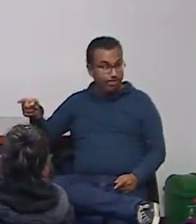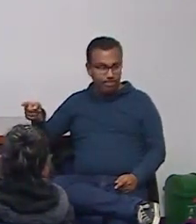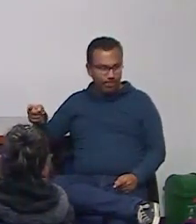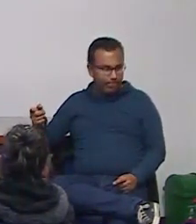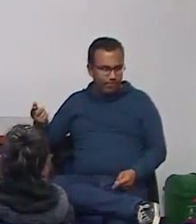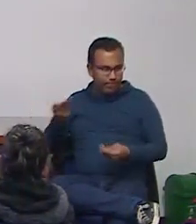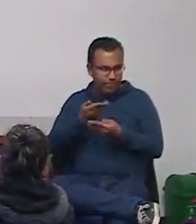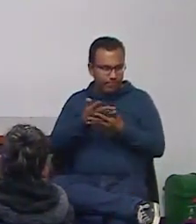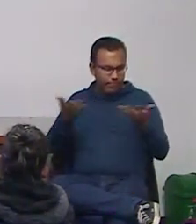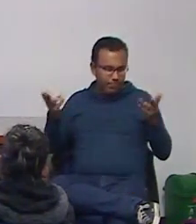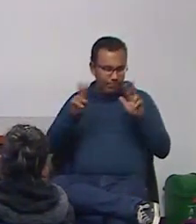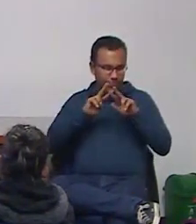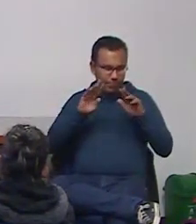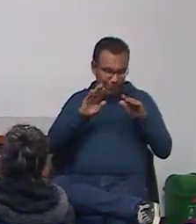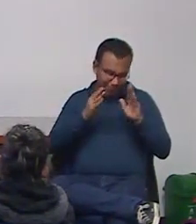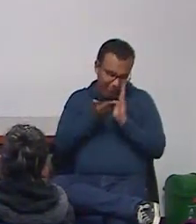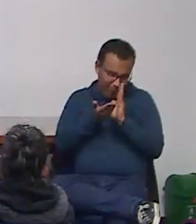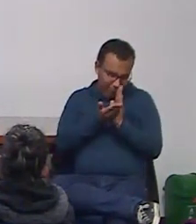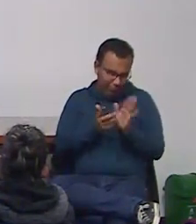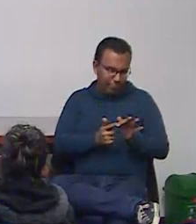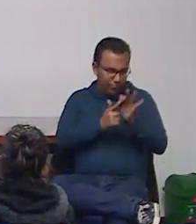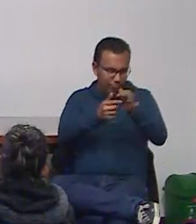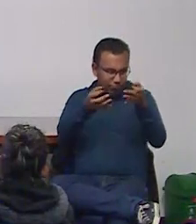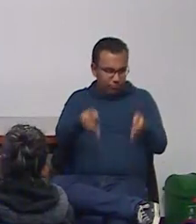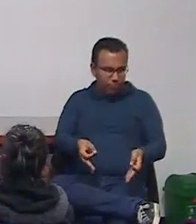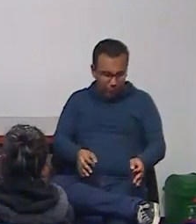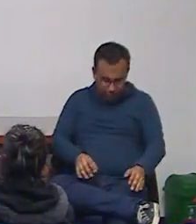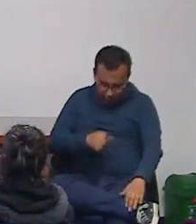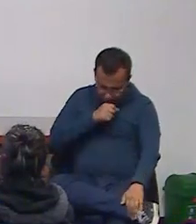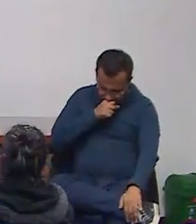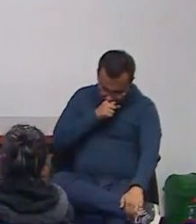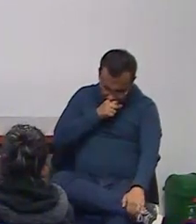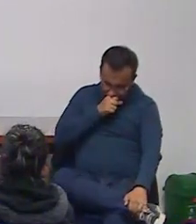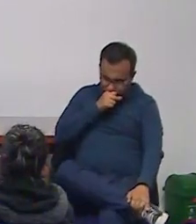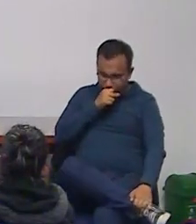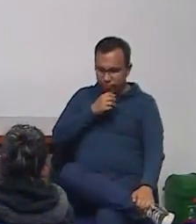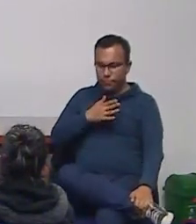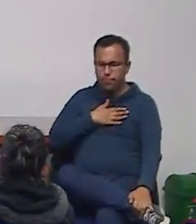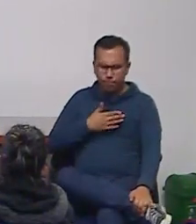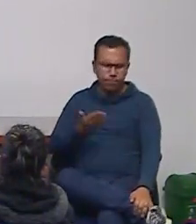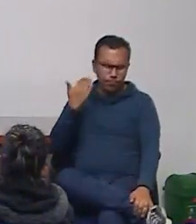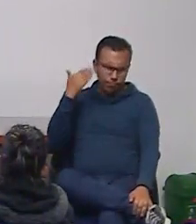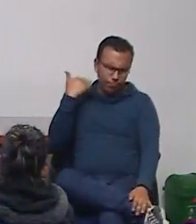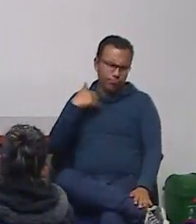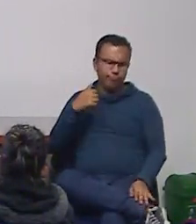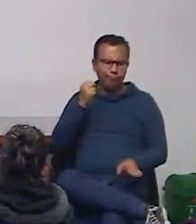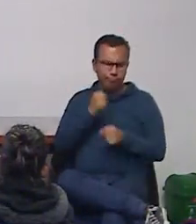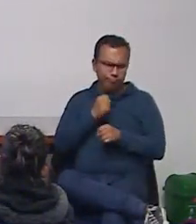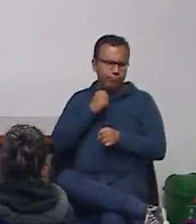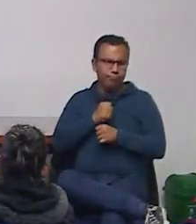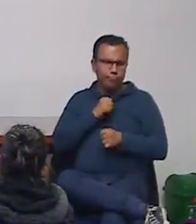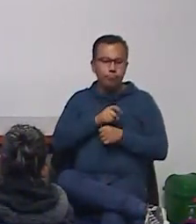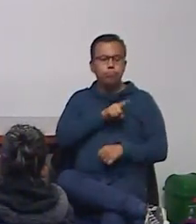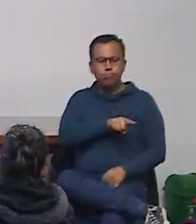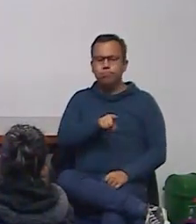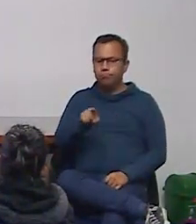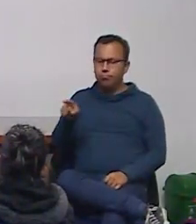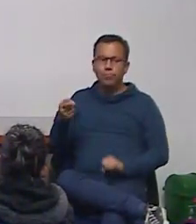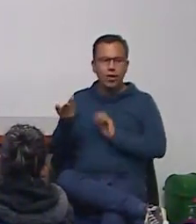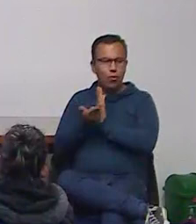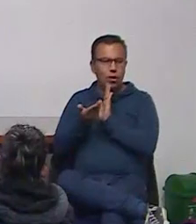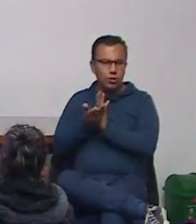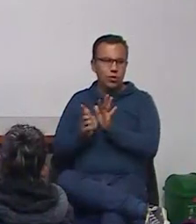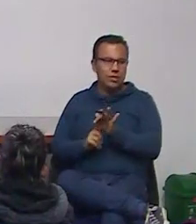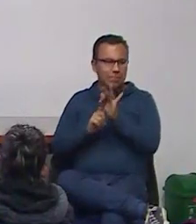el digamos del medio de la educación especial como tal eh digamos que yo sí he tenido la oportunidad por lo que he trabajado con tantos educadores especiales